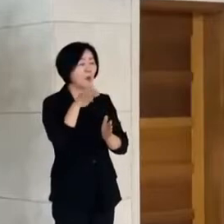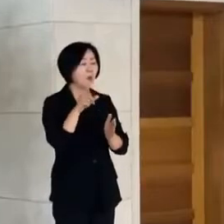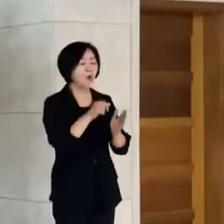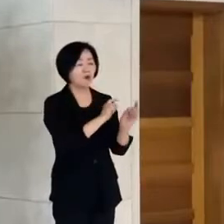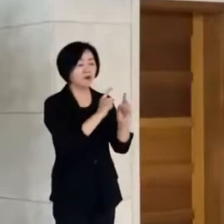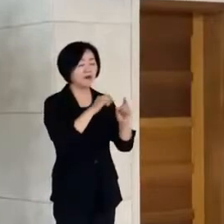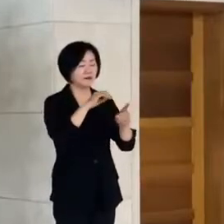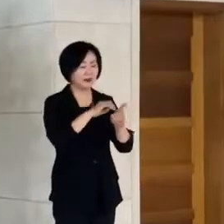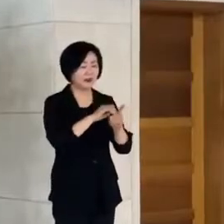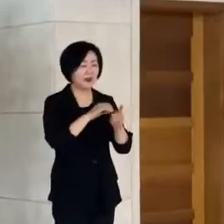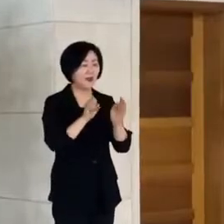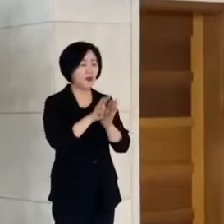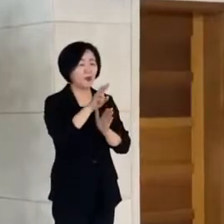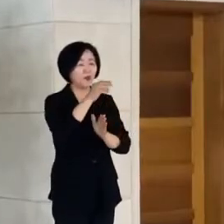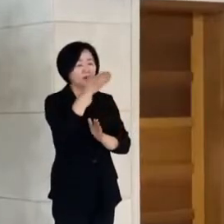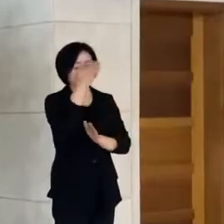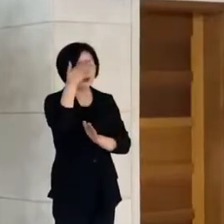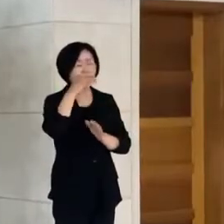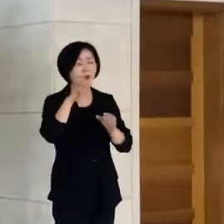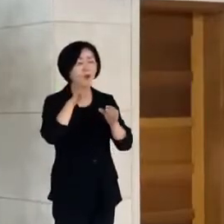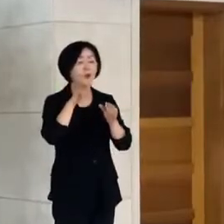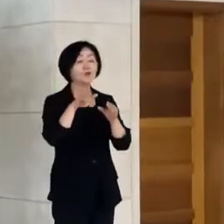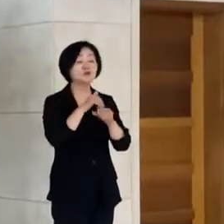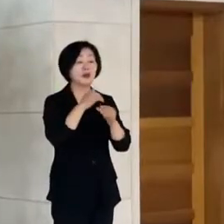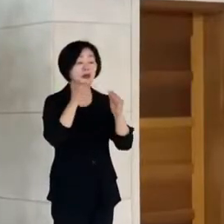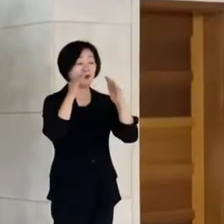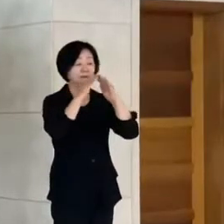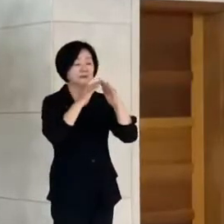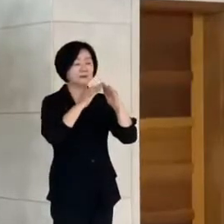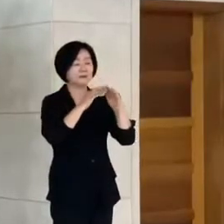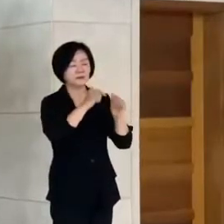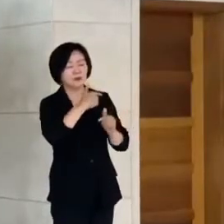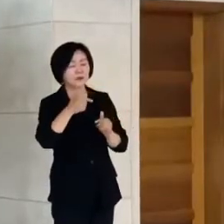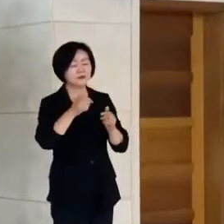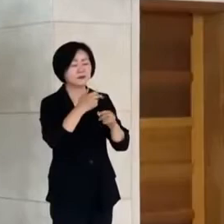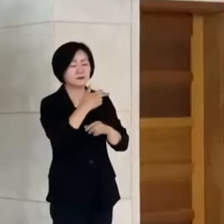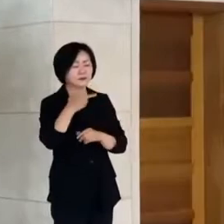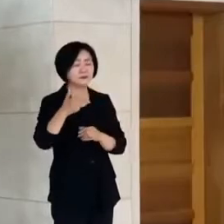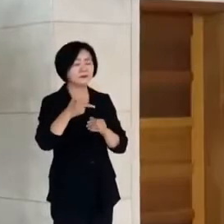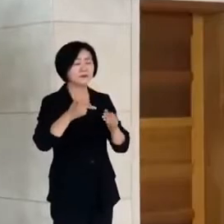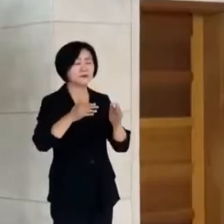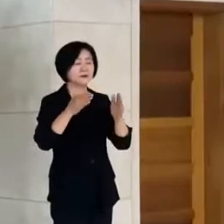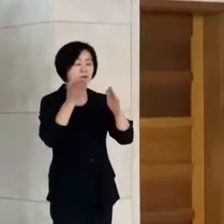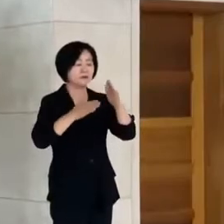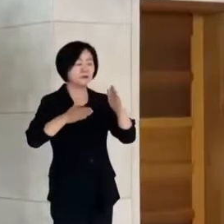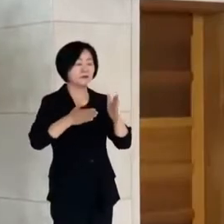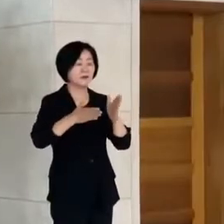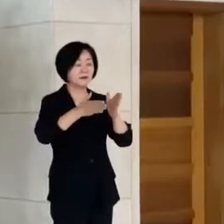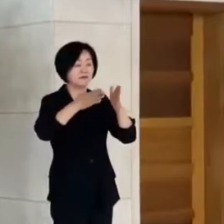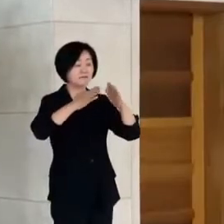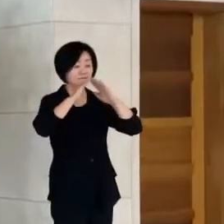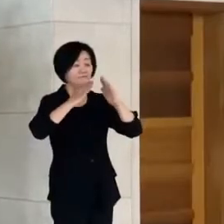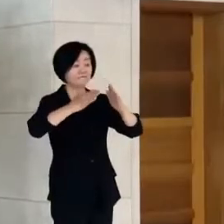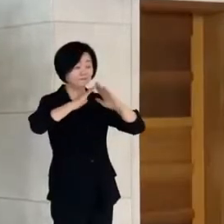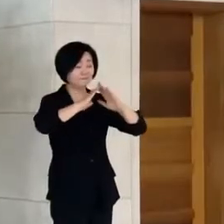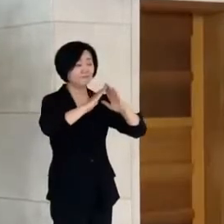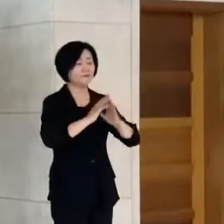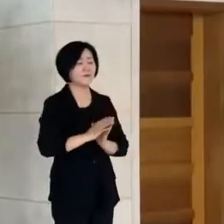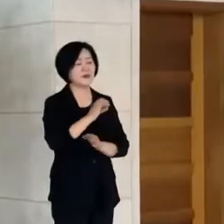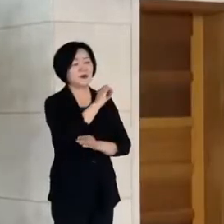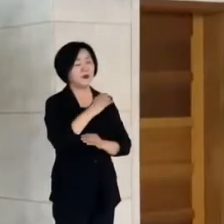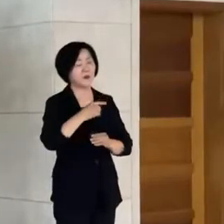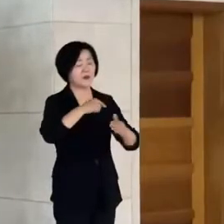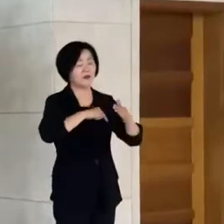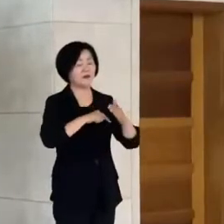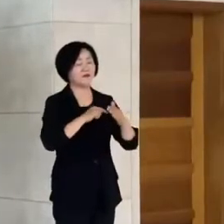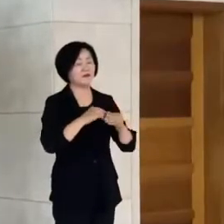에코힐링센터, 용문 청소년 문화의 집 등 대규모 공공시설을 확충함으로써 양평군 안에서